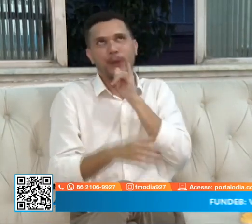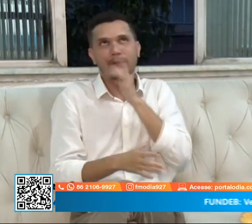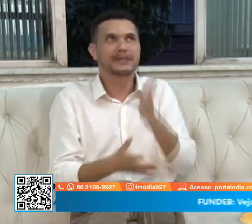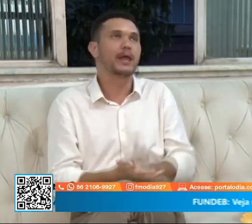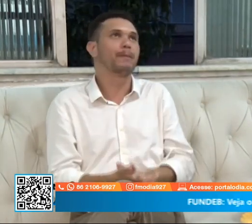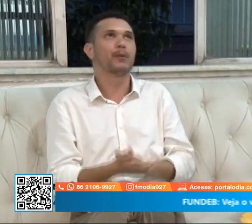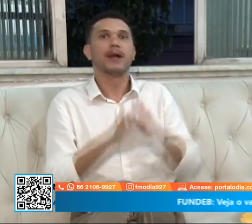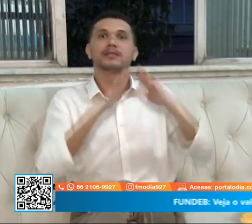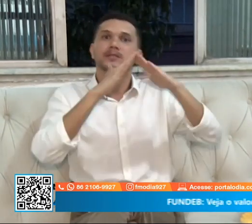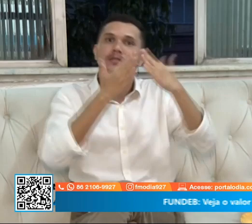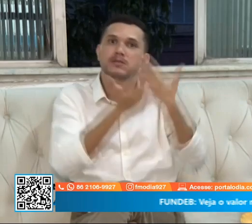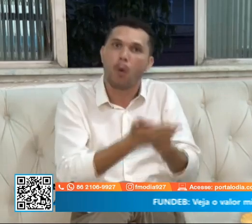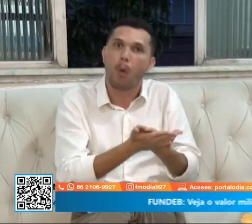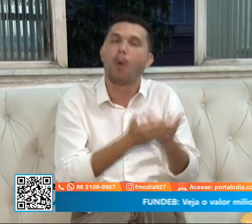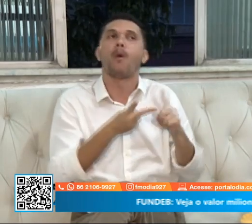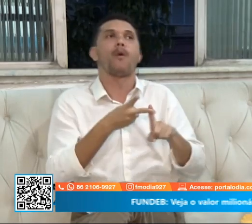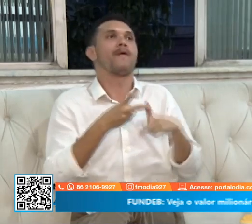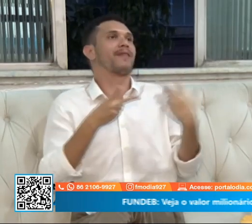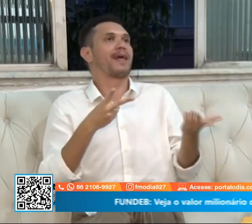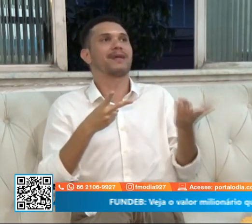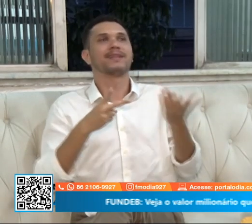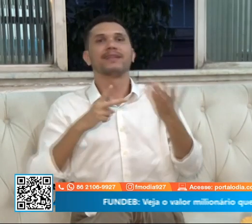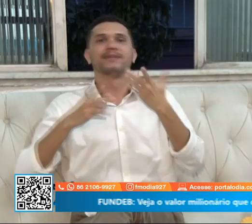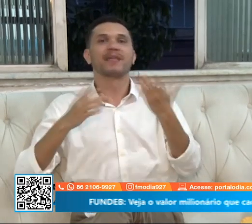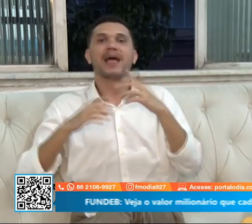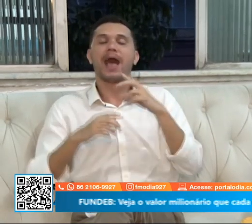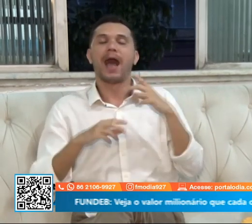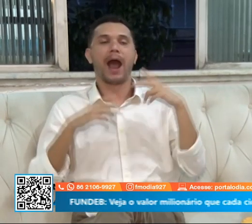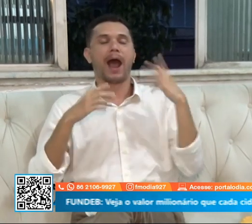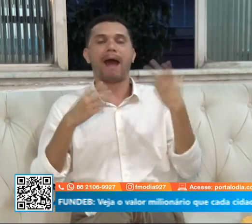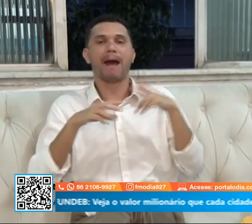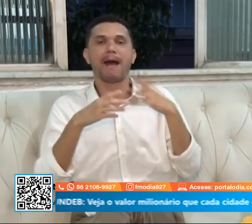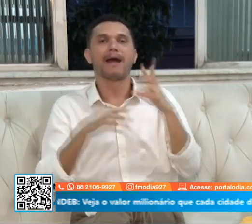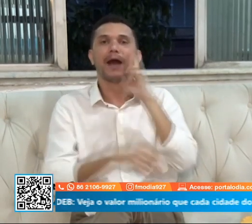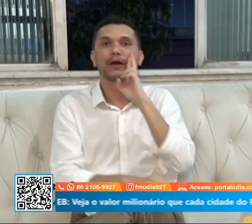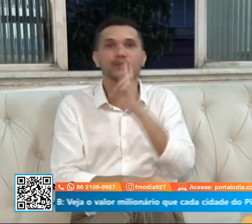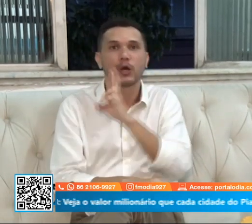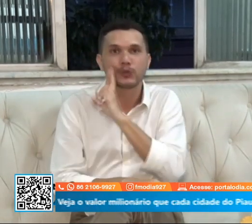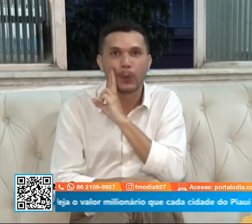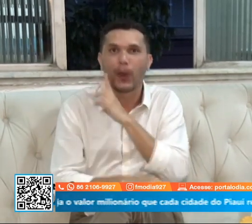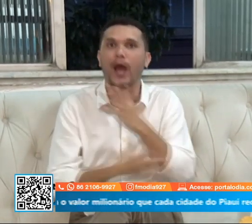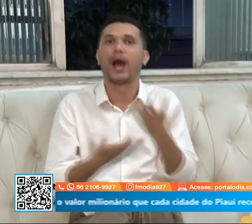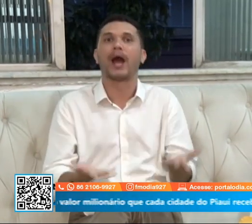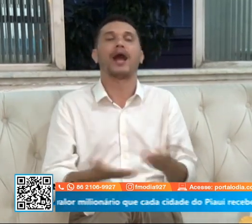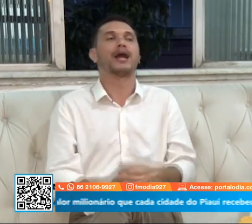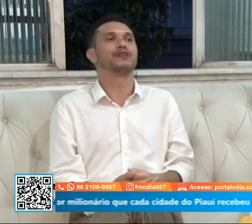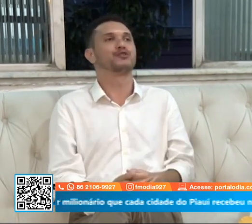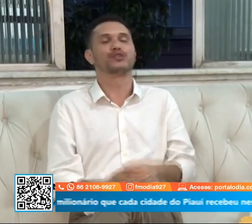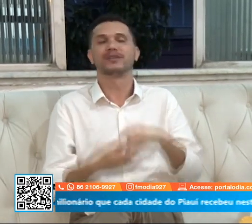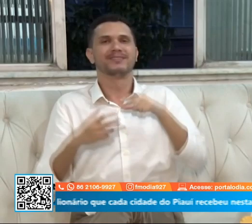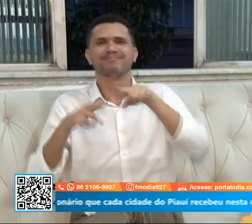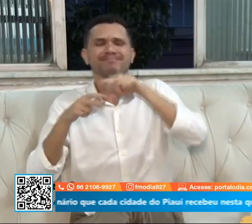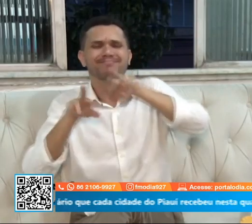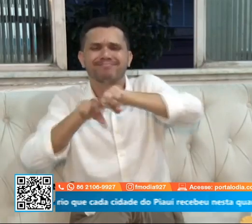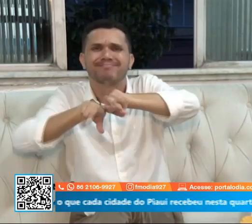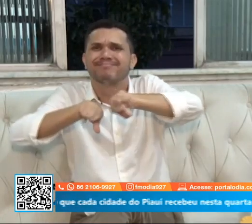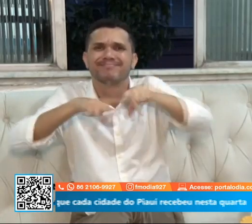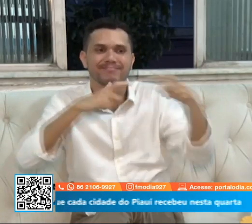a acessibilidade na sociedade, dentro das escolas, dentro dos restaurantes, por exemplo,